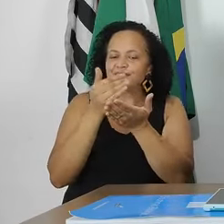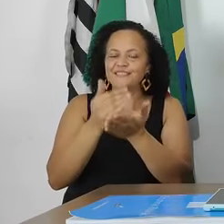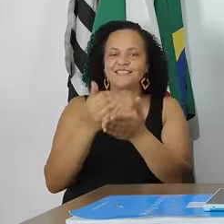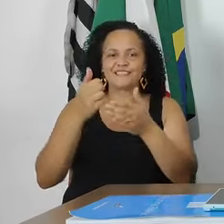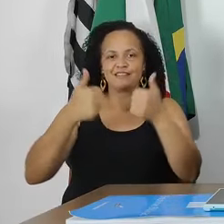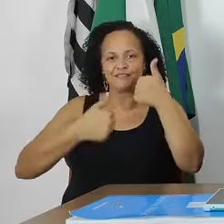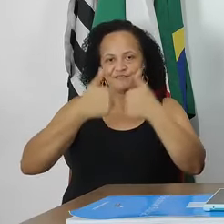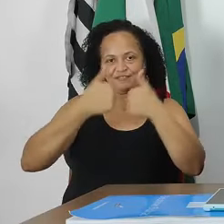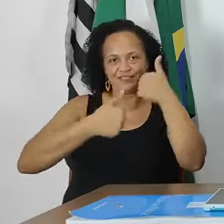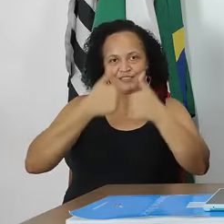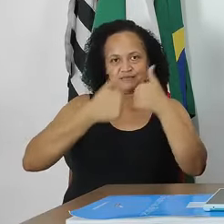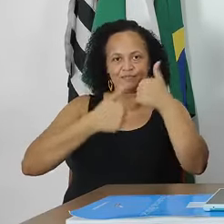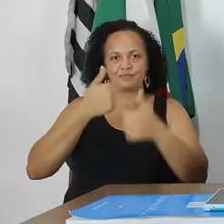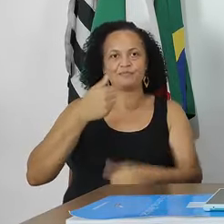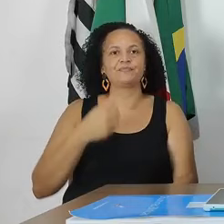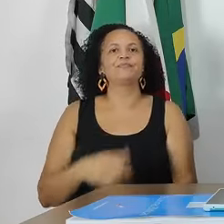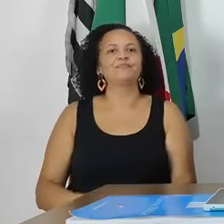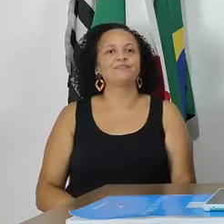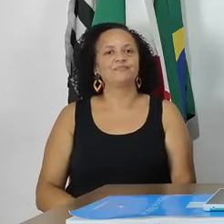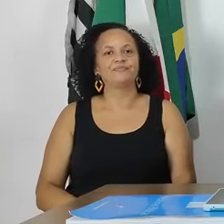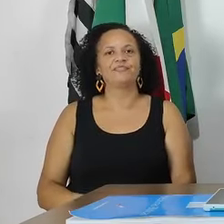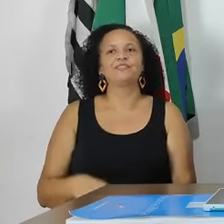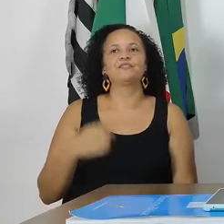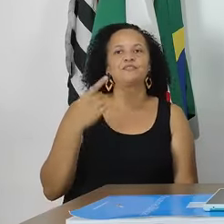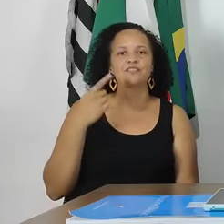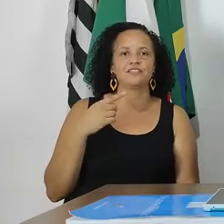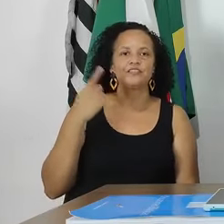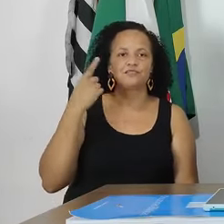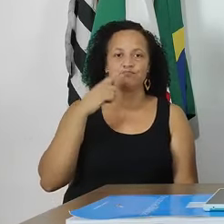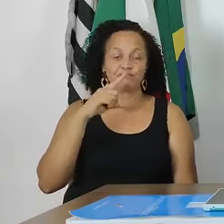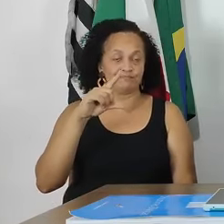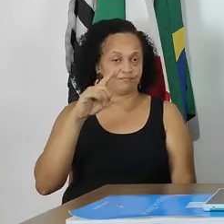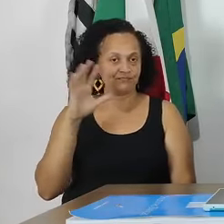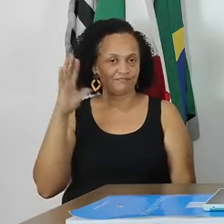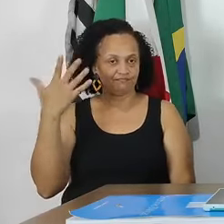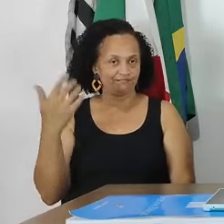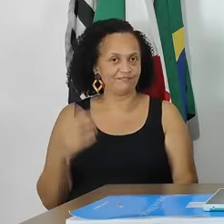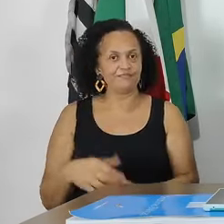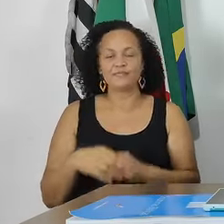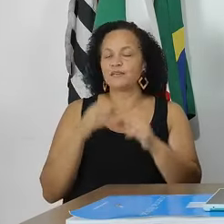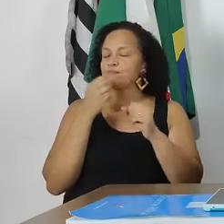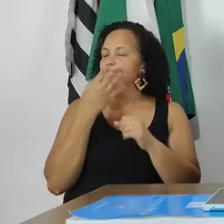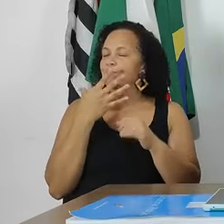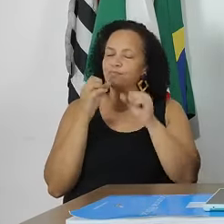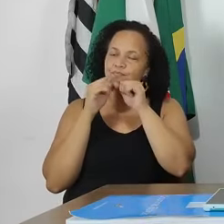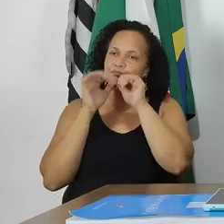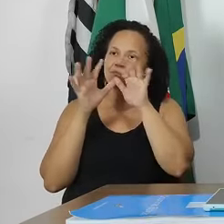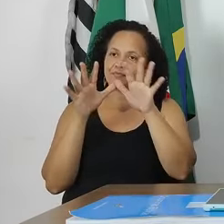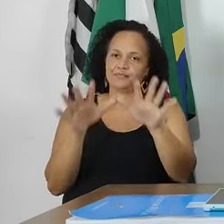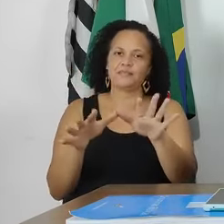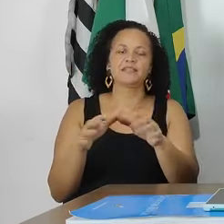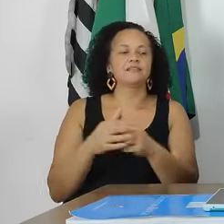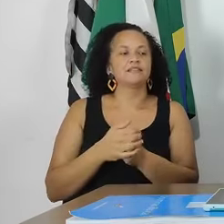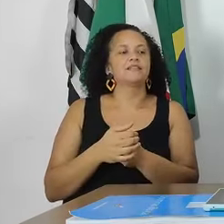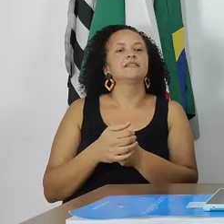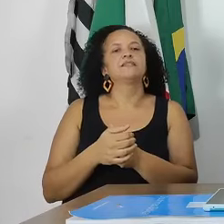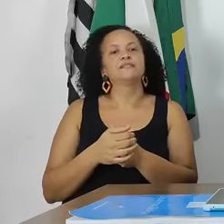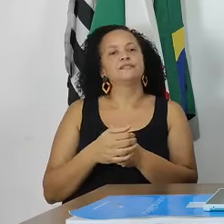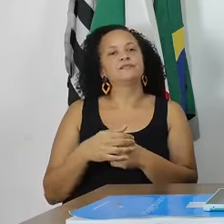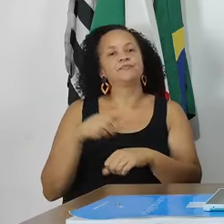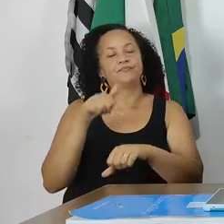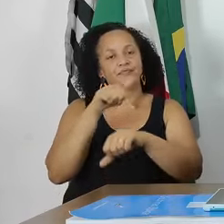Baronesa. Muito legal, né, Rodrigo? Vai voltar, é uma bênção o FBO, e quem